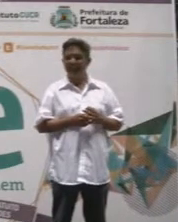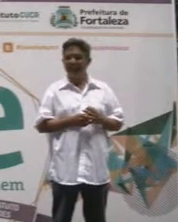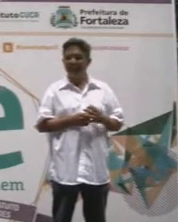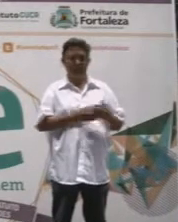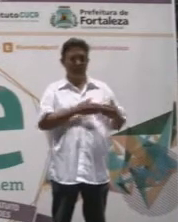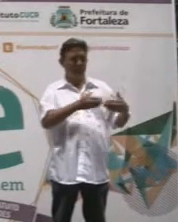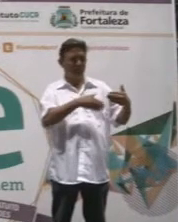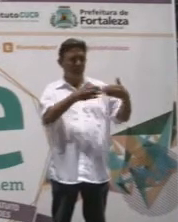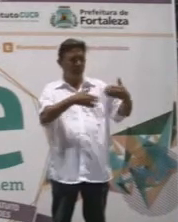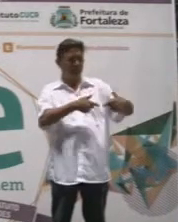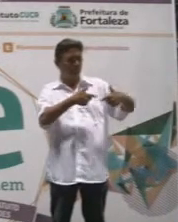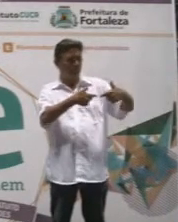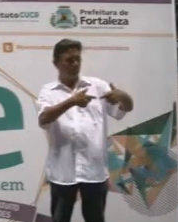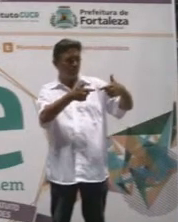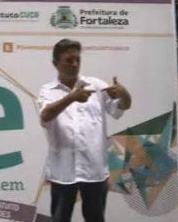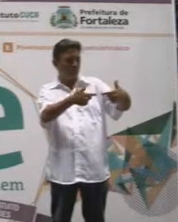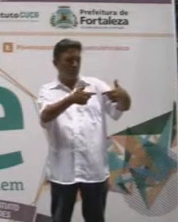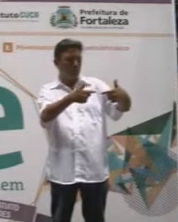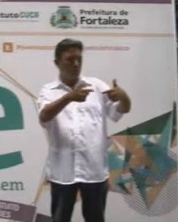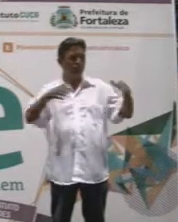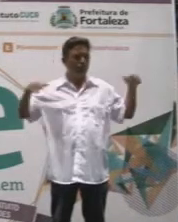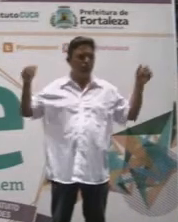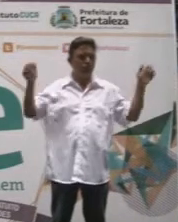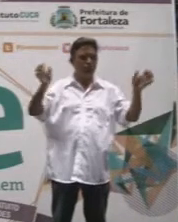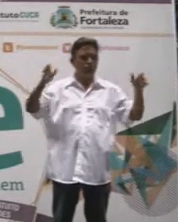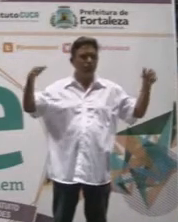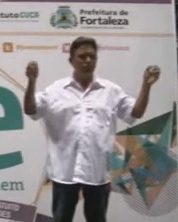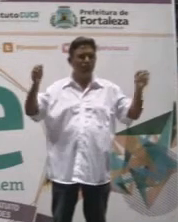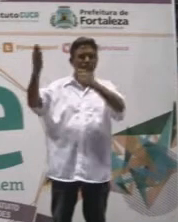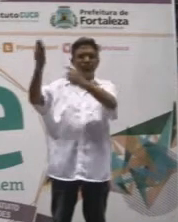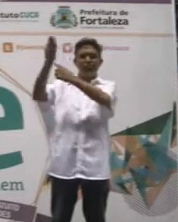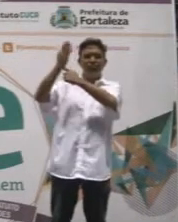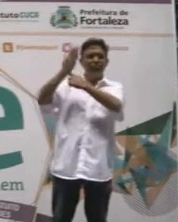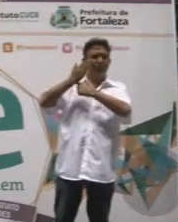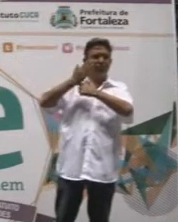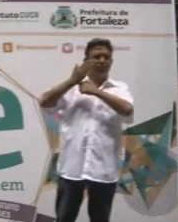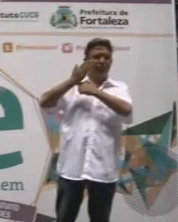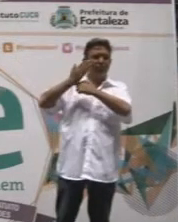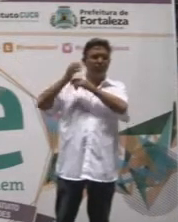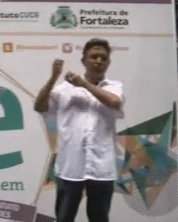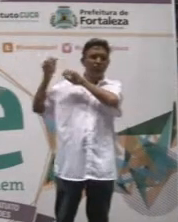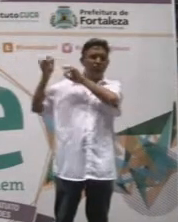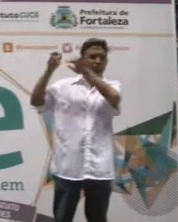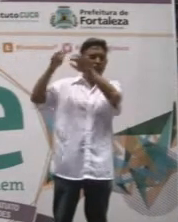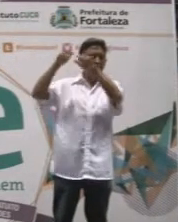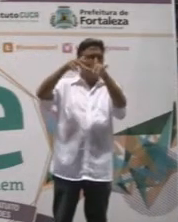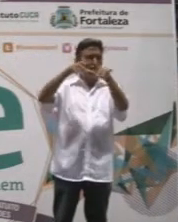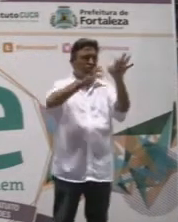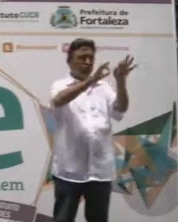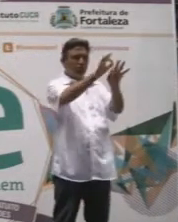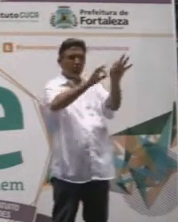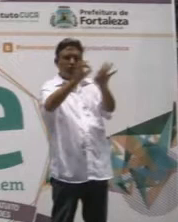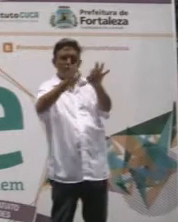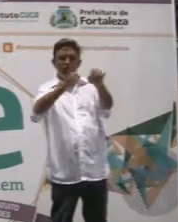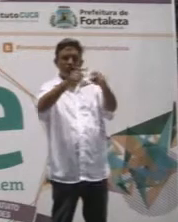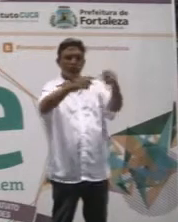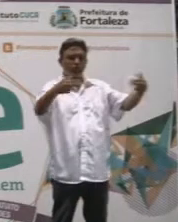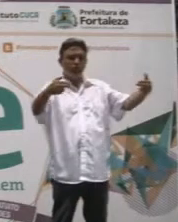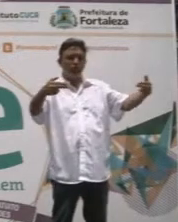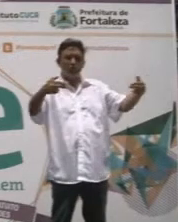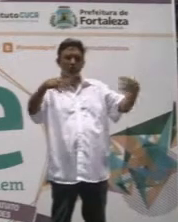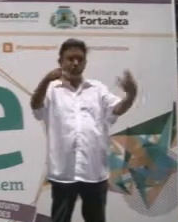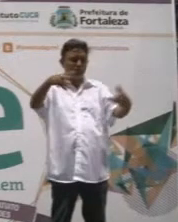Durante a luta foi ajudado pelos anjos. As forças celestiais colocaram cada coisa em seu lugar e permitiram que lhe